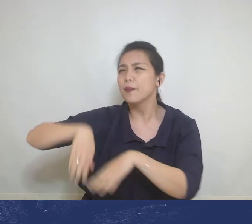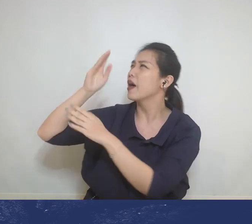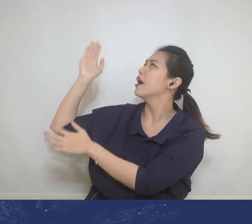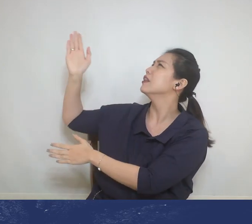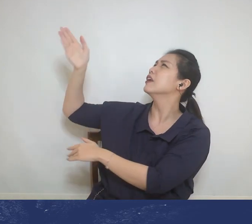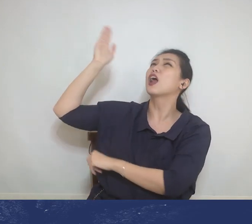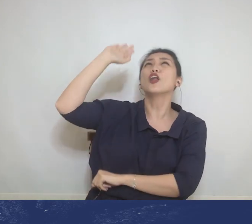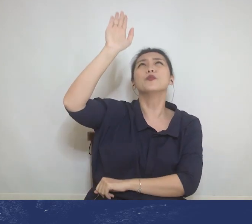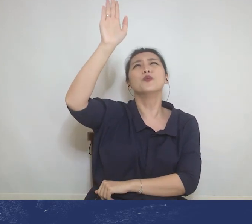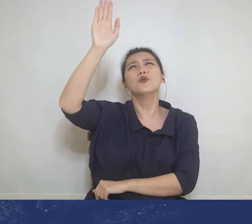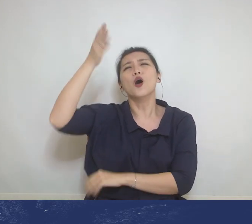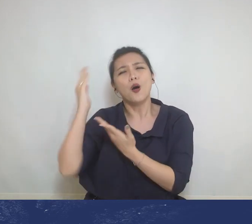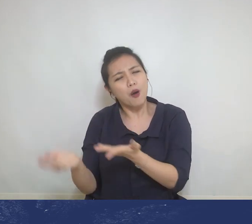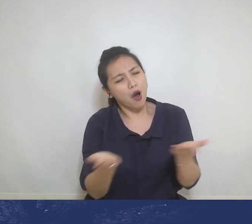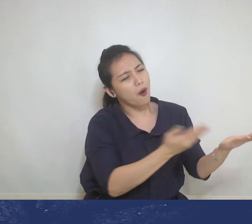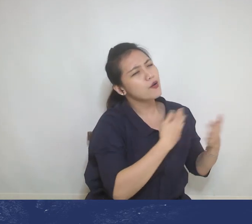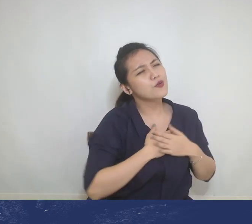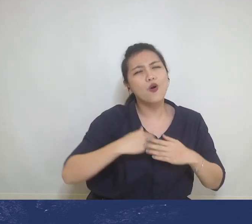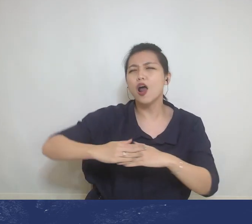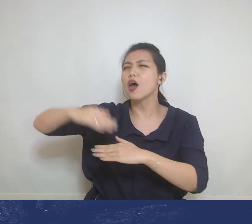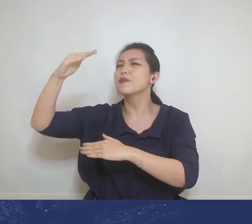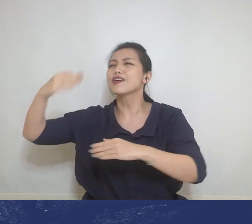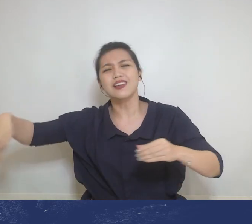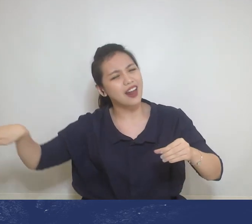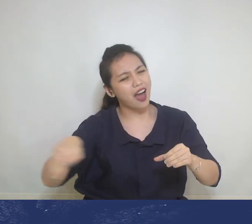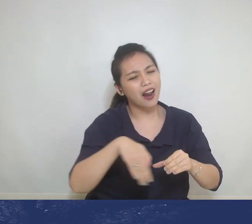kami masuk lebih dalam lagi.